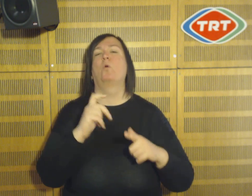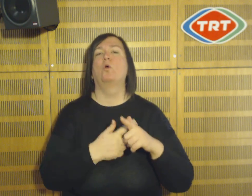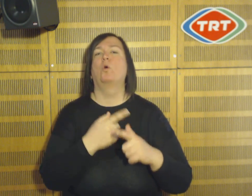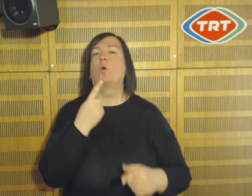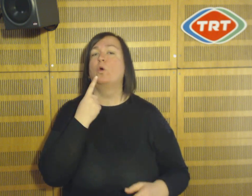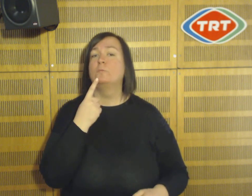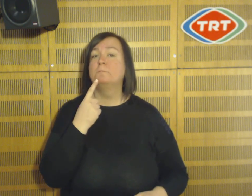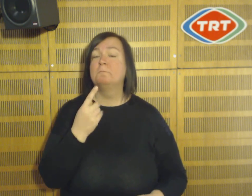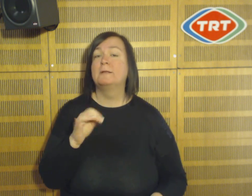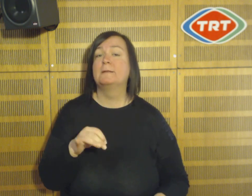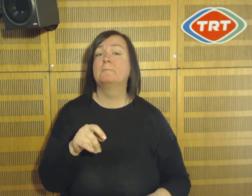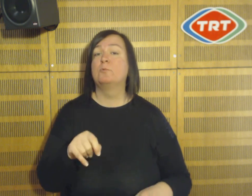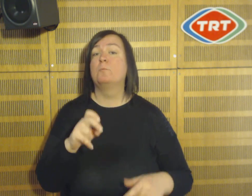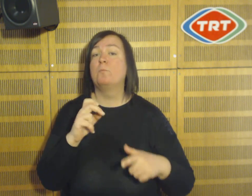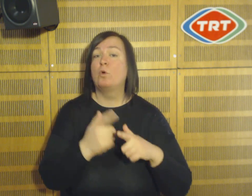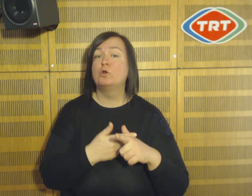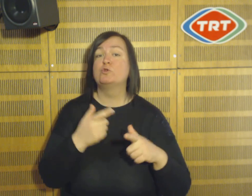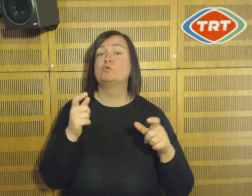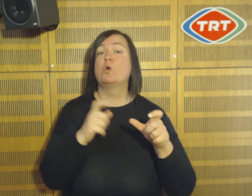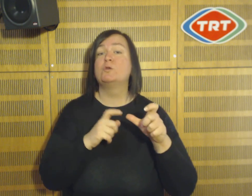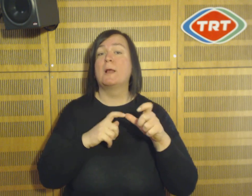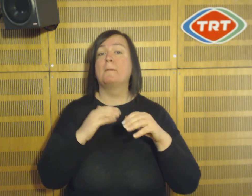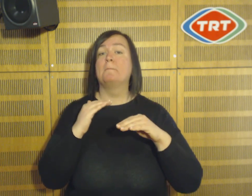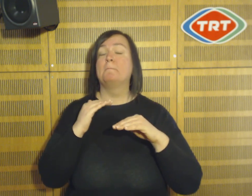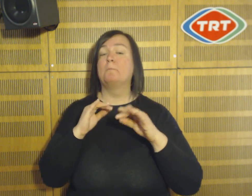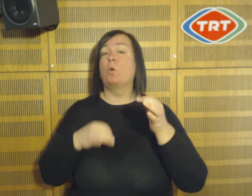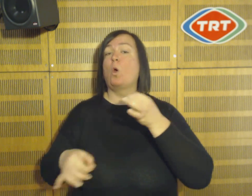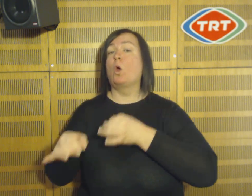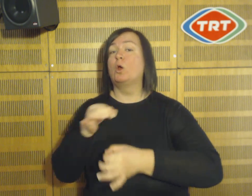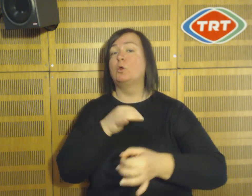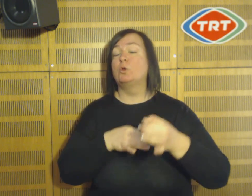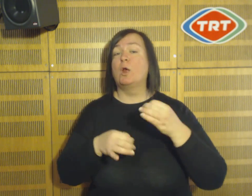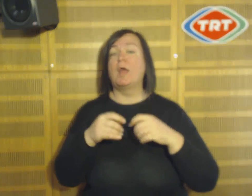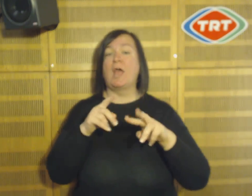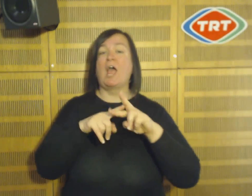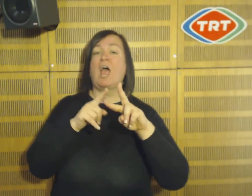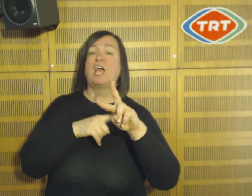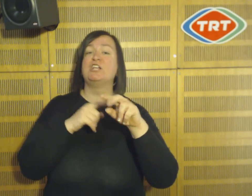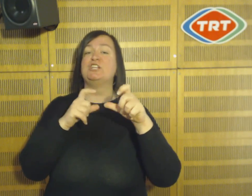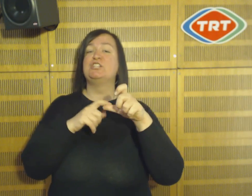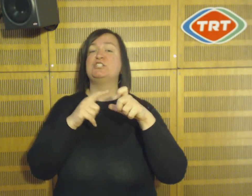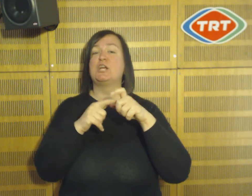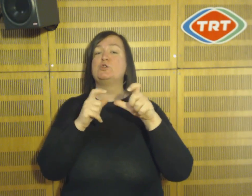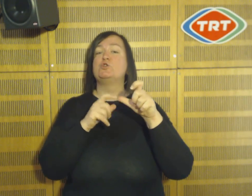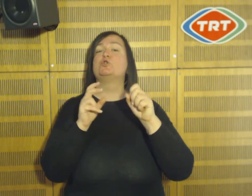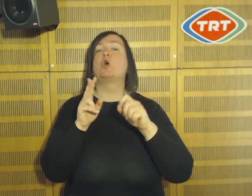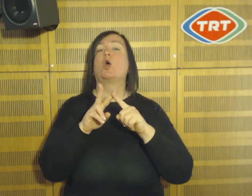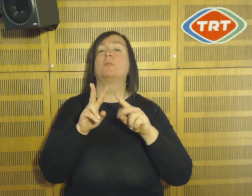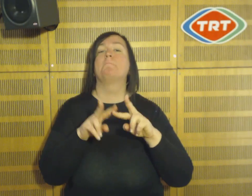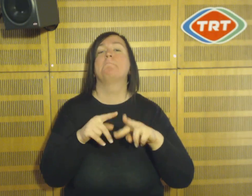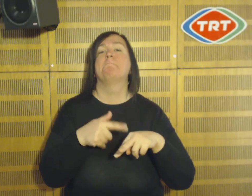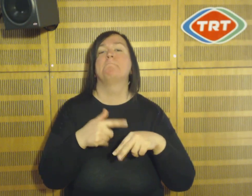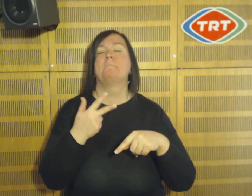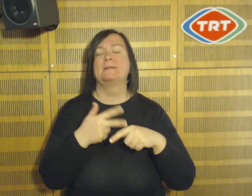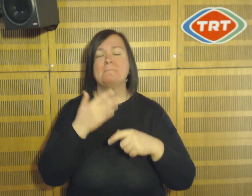üzere Bu projenin sosyal medya koordinatörü Ayşe Sönmez Merhabalar sayın Sönmez Merhabalar